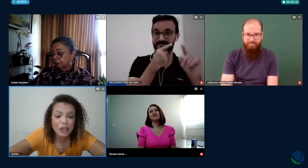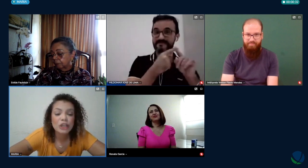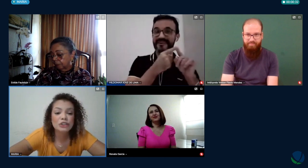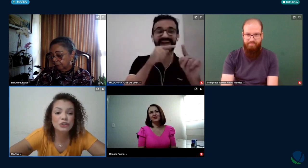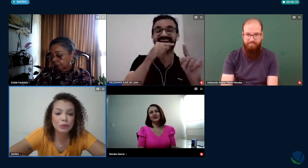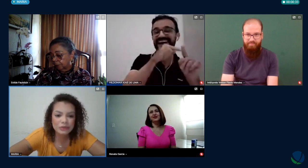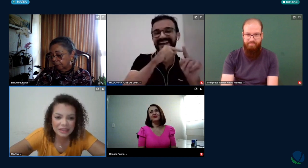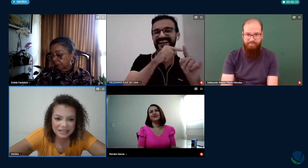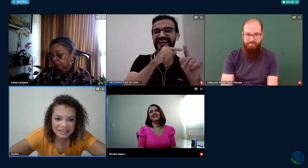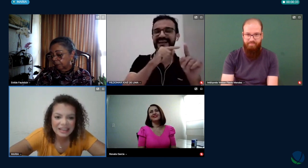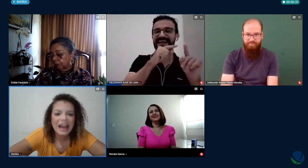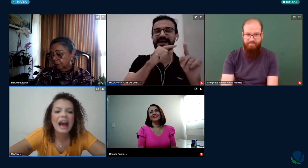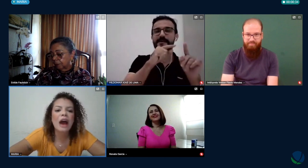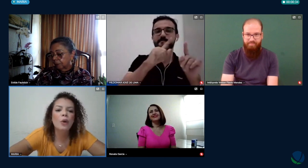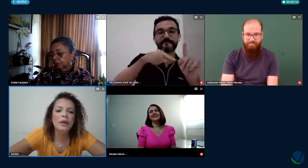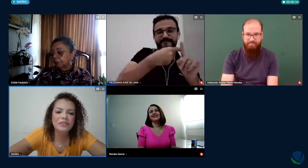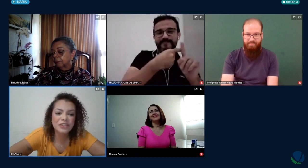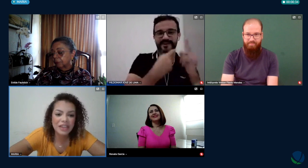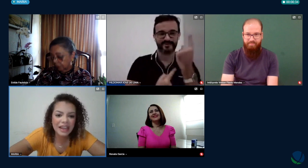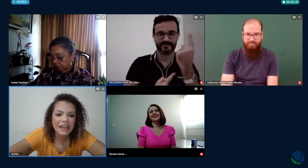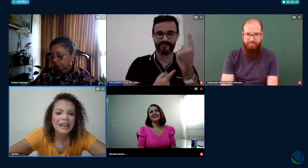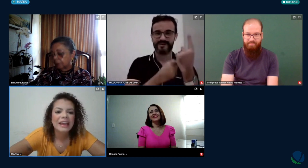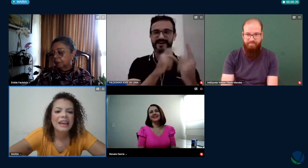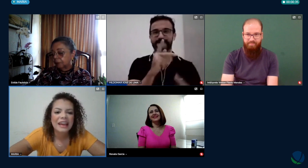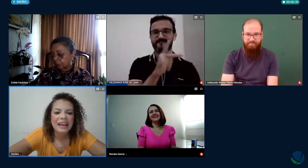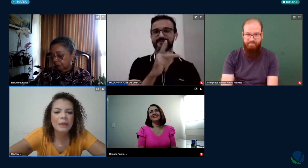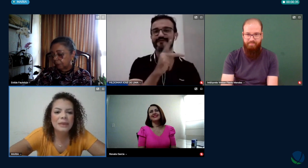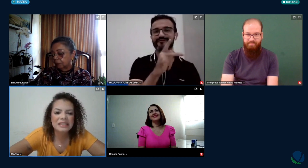universidades juntas, a UFG,